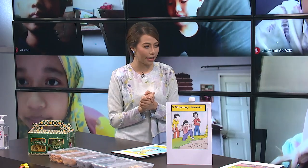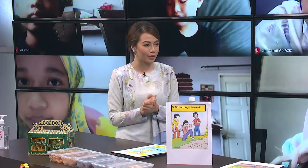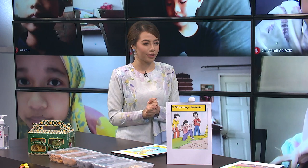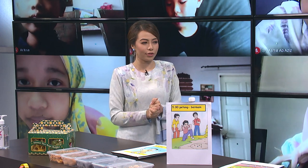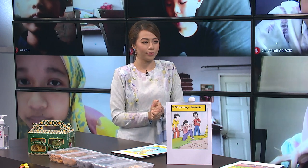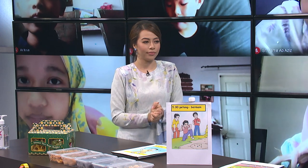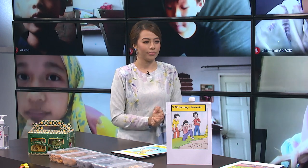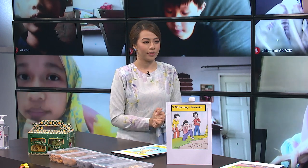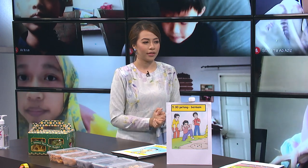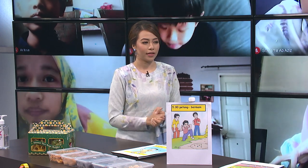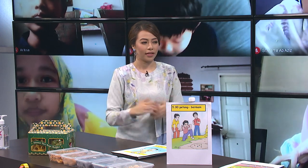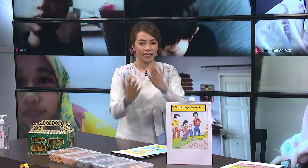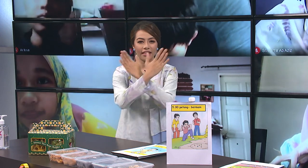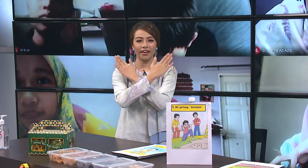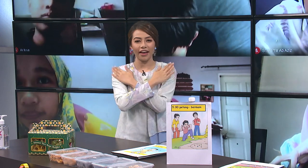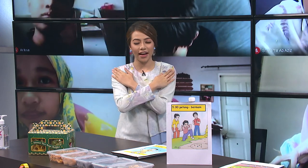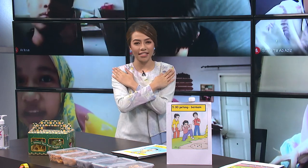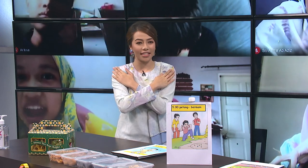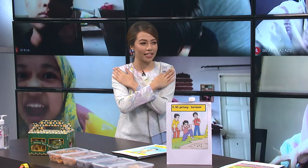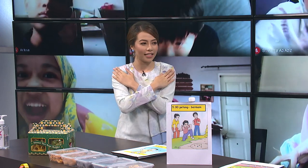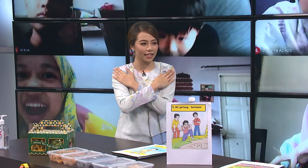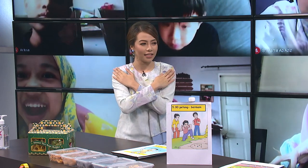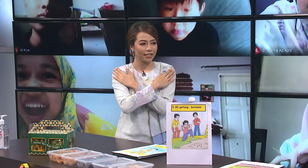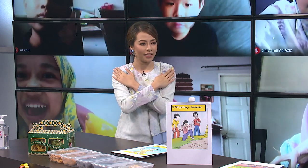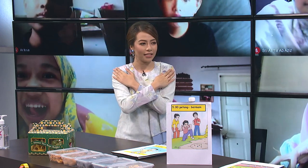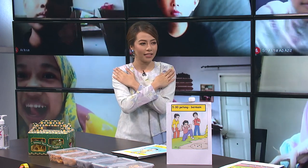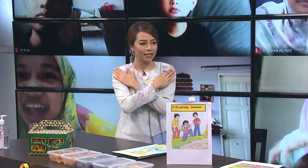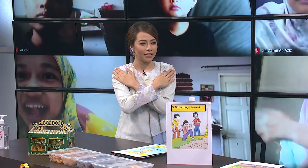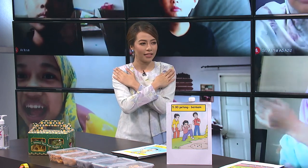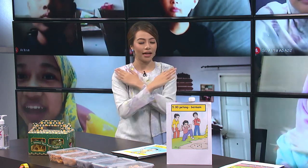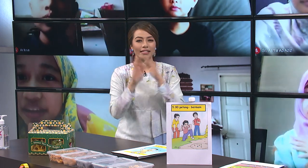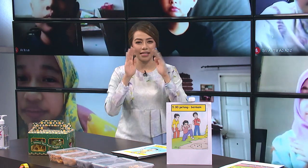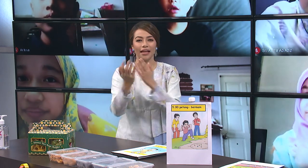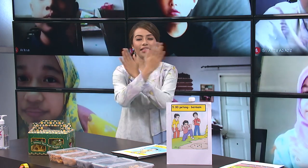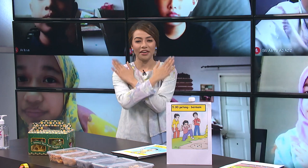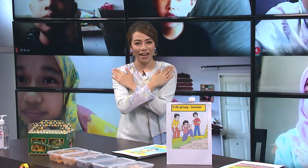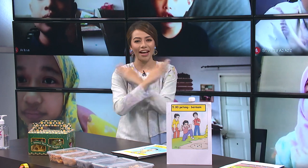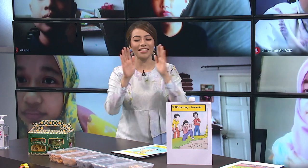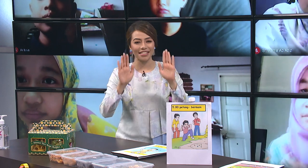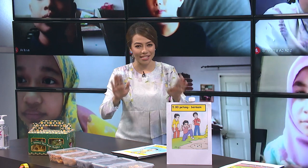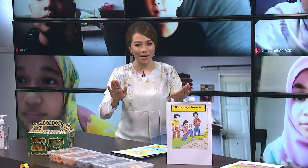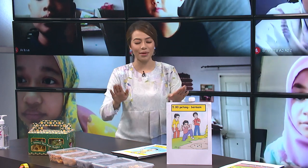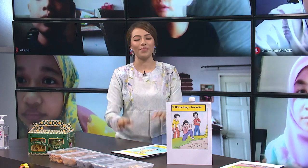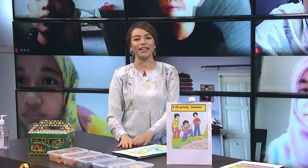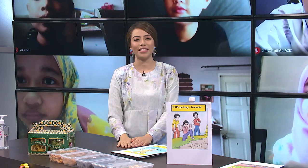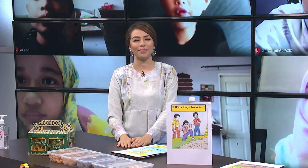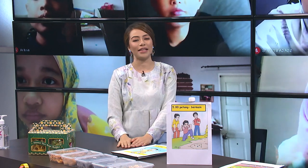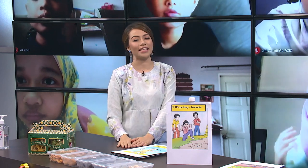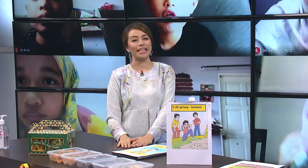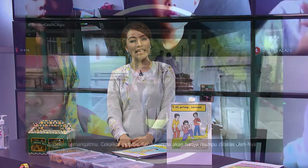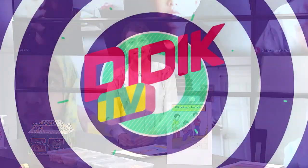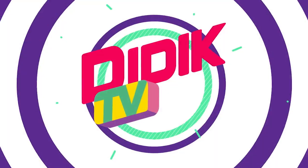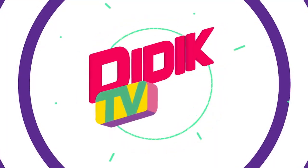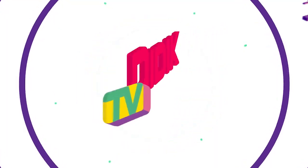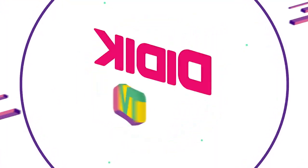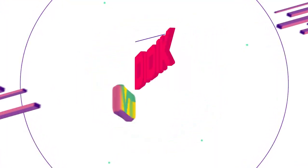seketika. Rehat macam mana, cikgu? Rehat. Kita nak rehat seketika? Sekejap. Kita rehat sekejap, kembali selepas